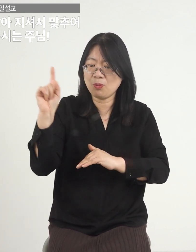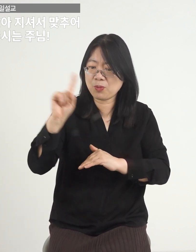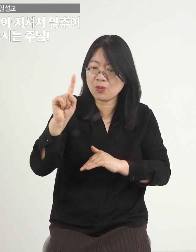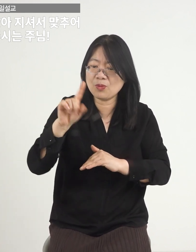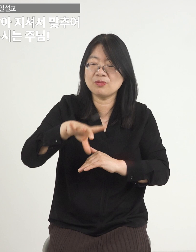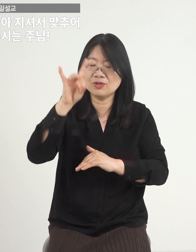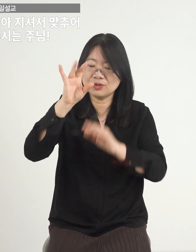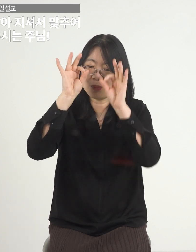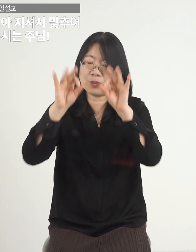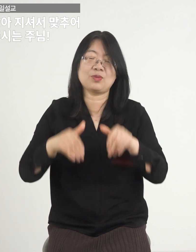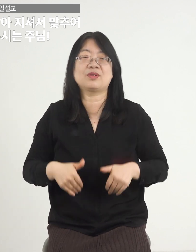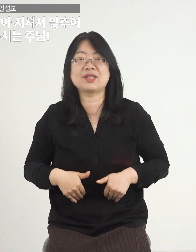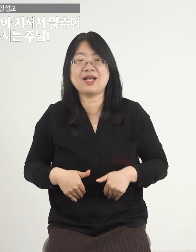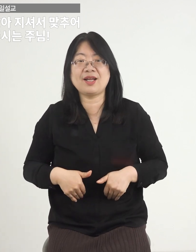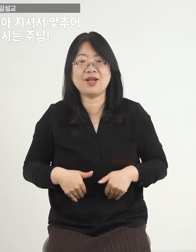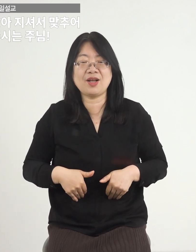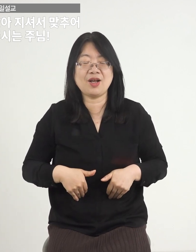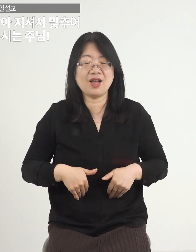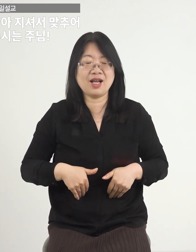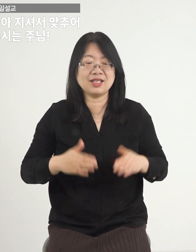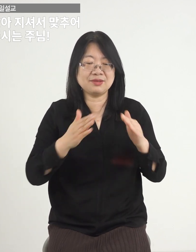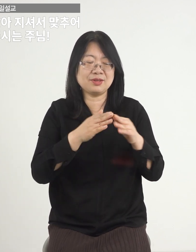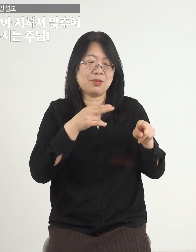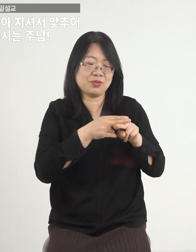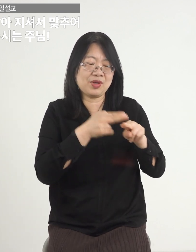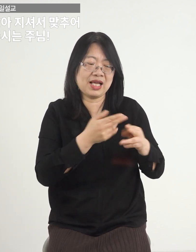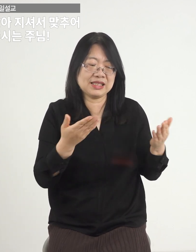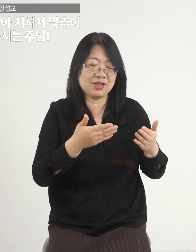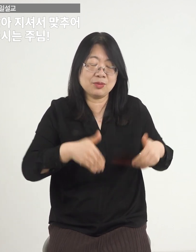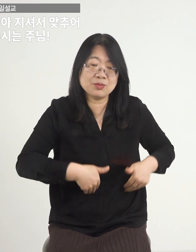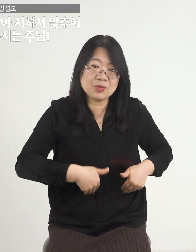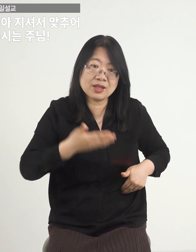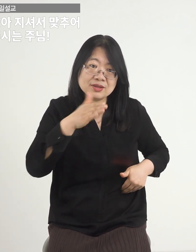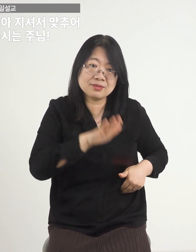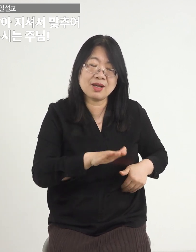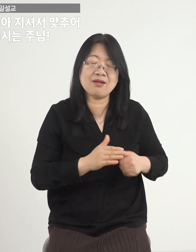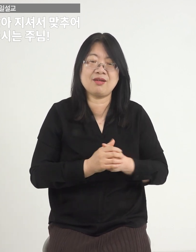돼요. 부엌에서 일하는 것도 필요했겠지만